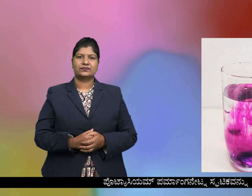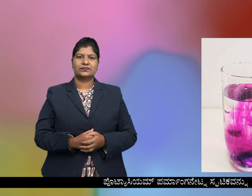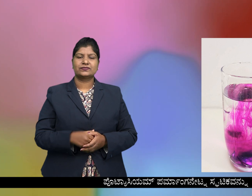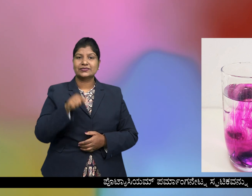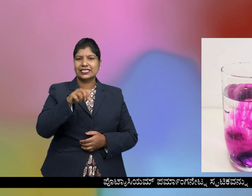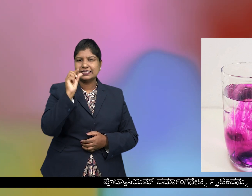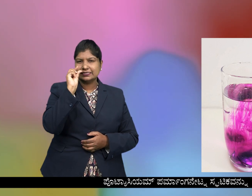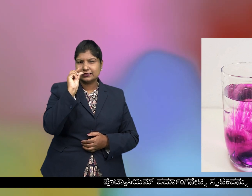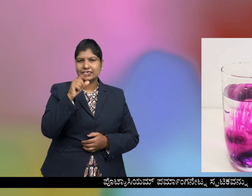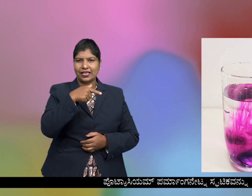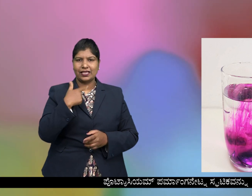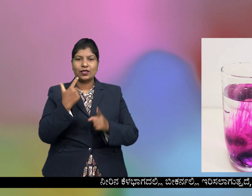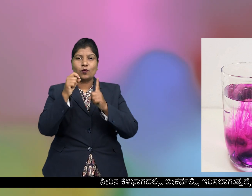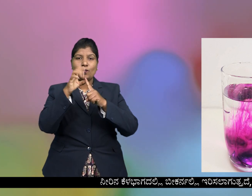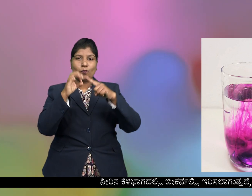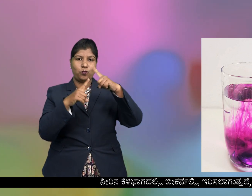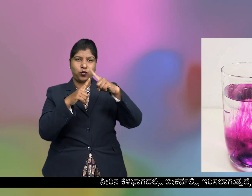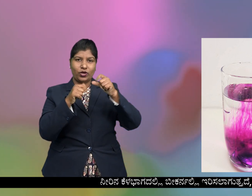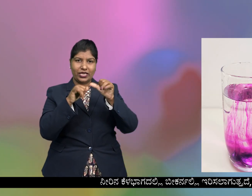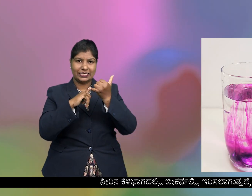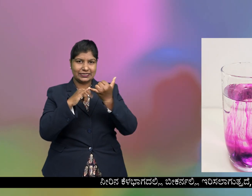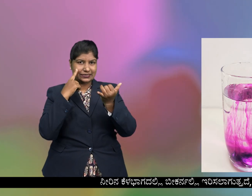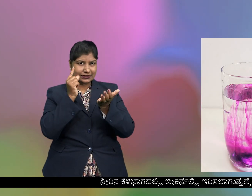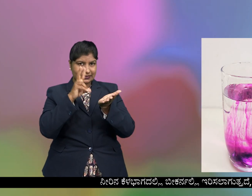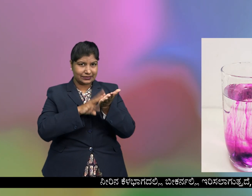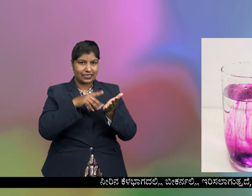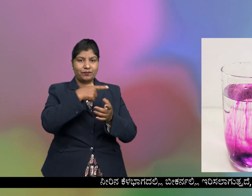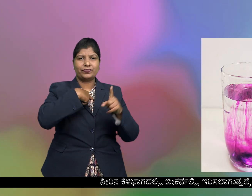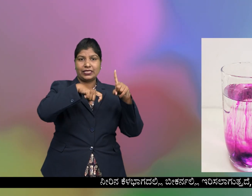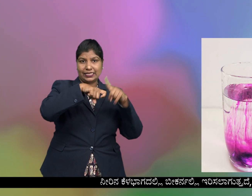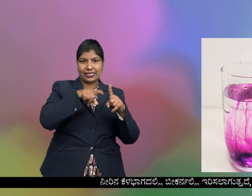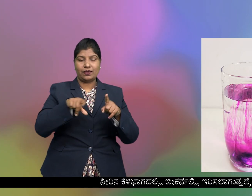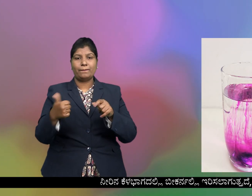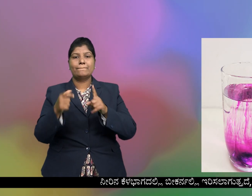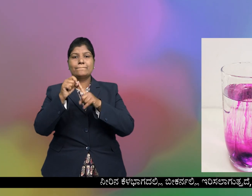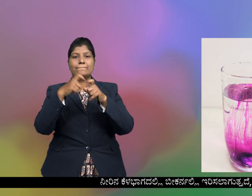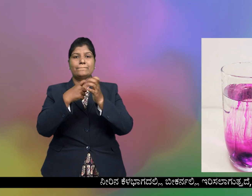ಪೊಟ್ಯಾಷಿಯಂ ಪರ್ಮಾಂಗನೇಟ್ನ ಸ್ಫಟಿಕವನ್ನ ನೀರಿನ ಕೆಳಭಾಗದಲ್ಲಿ ಬೀಕರ್ನಲ್ಲಿ ಇರಿಸಲಾಗುತ್ತದೆ.